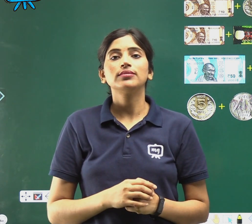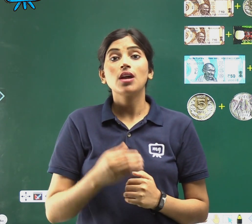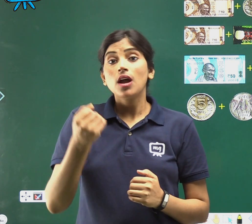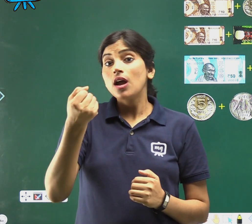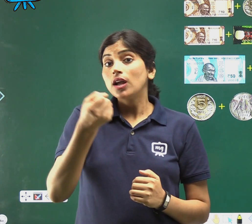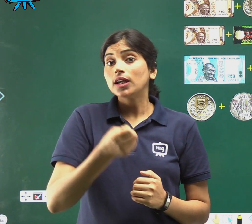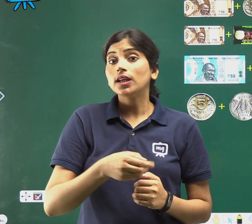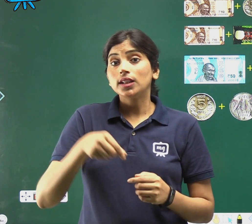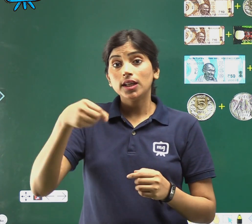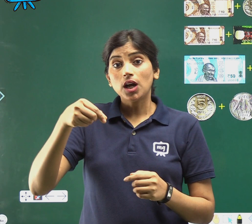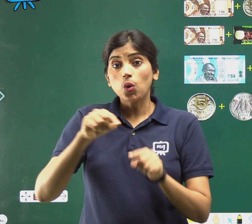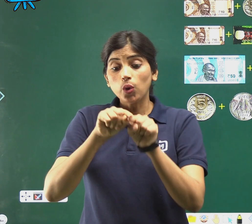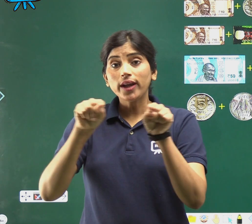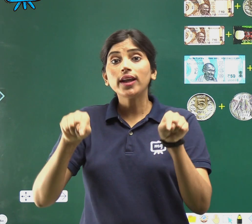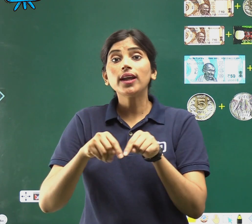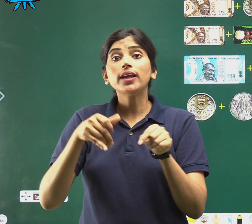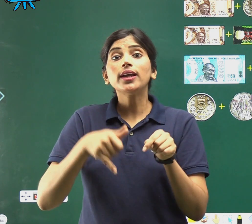कितने का नोट है ये?